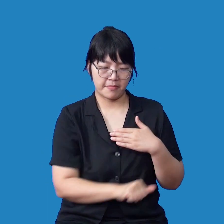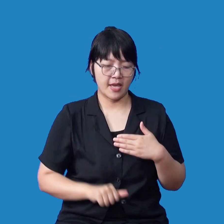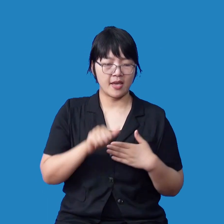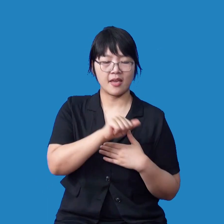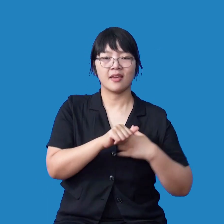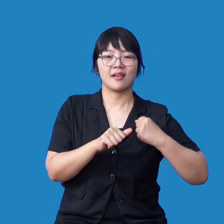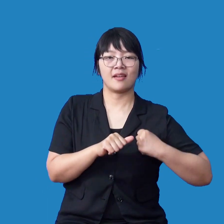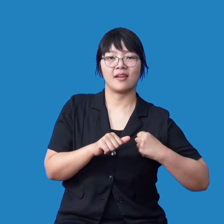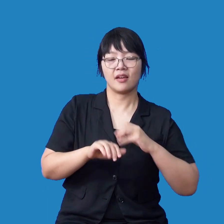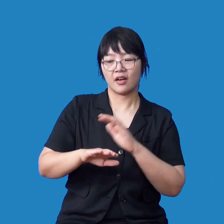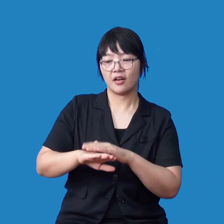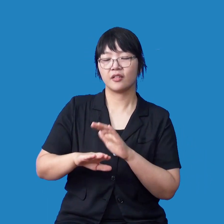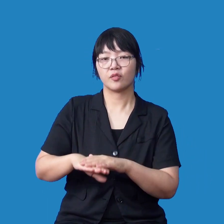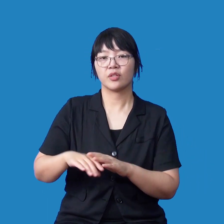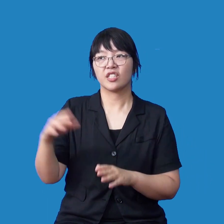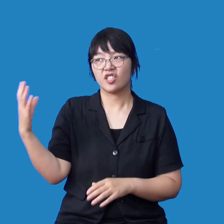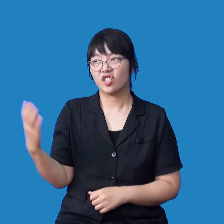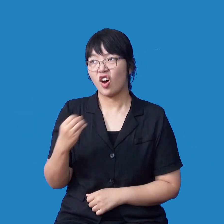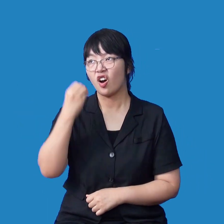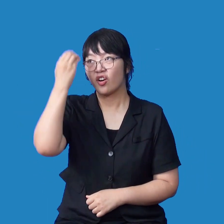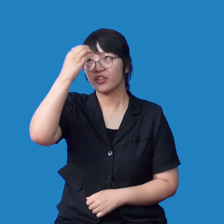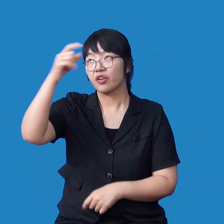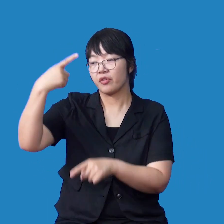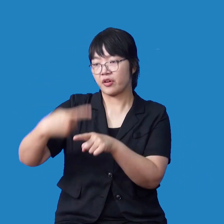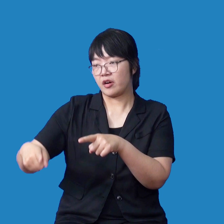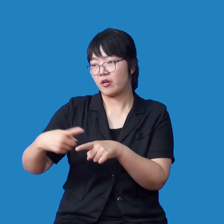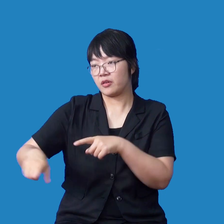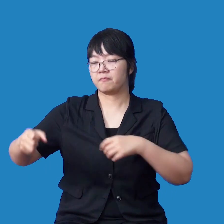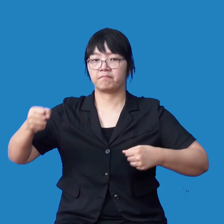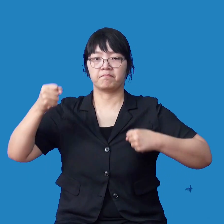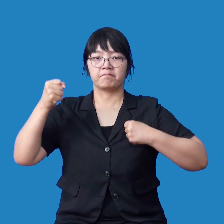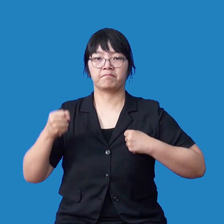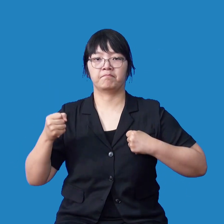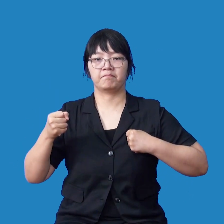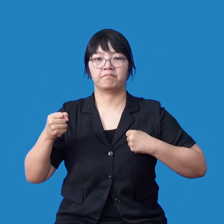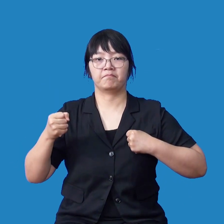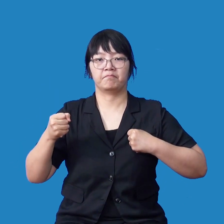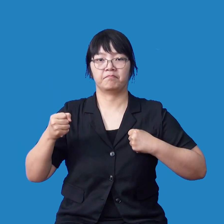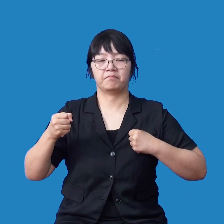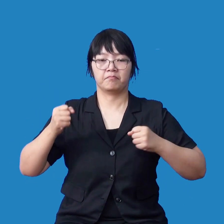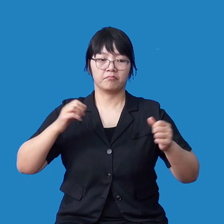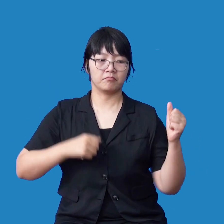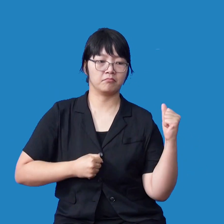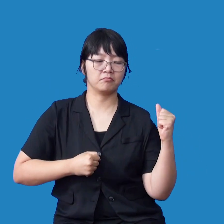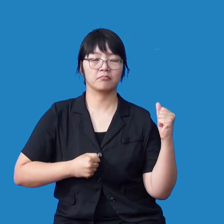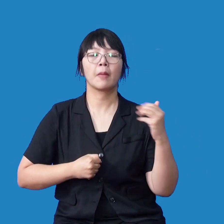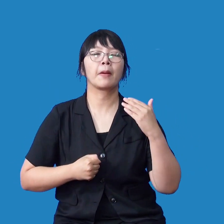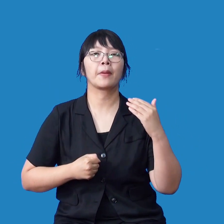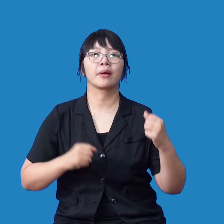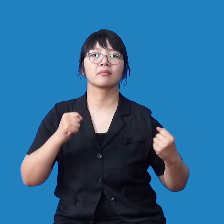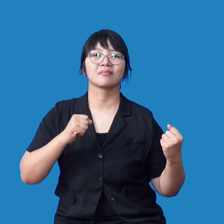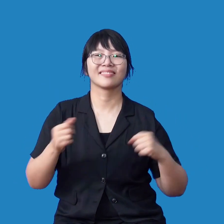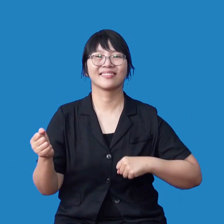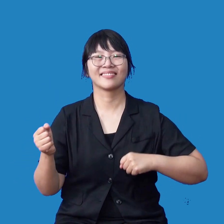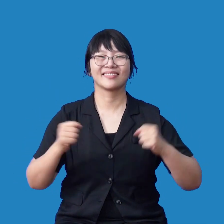그리고 또 한 손에는 뭐예요? 성령의 검, 왼손잡이는 바꿔